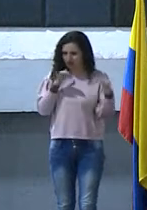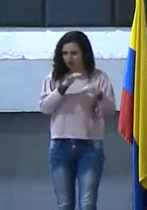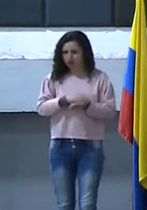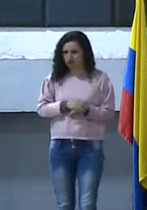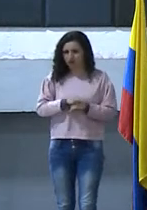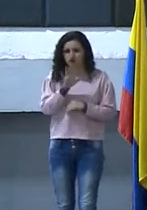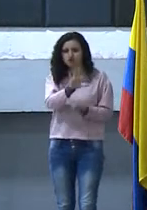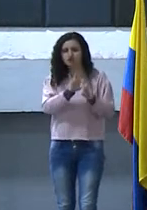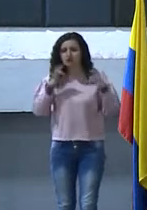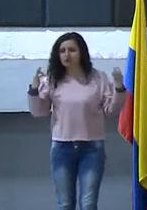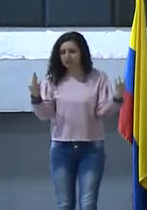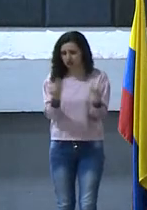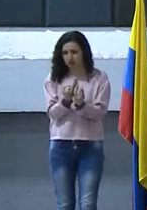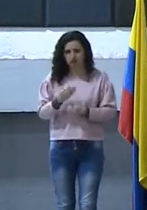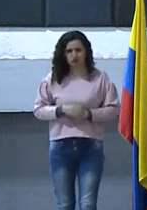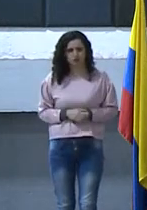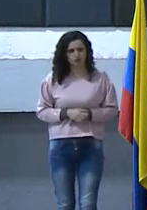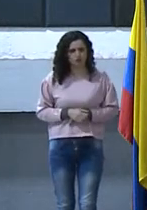los allegados